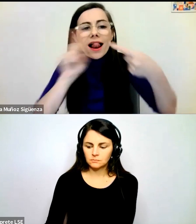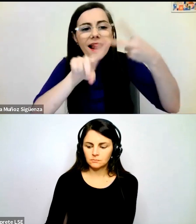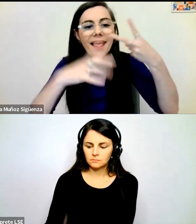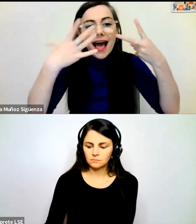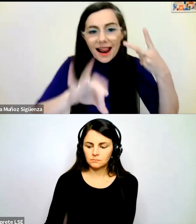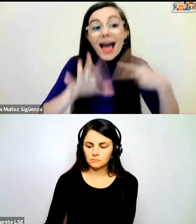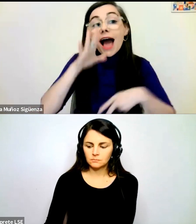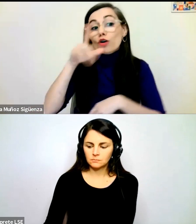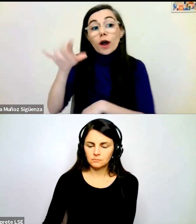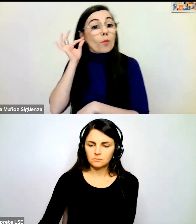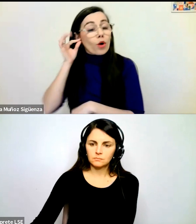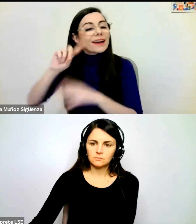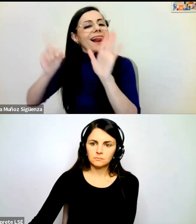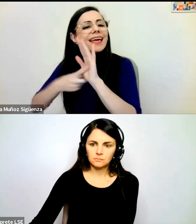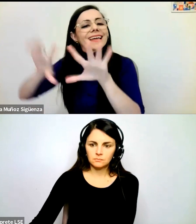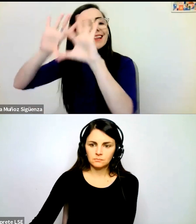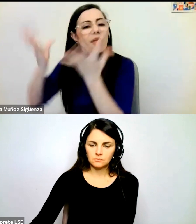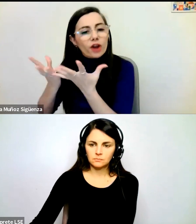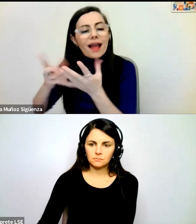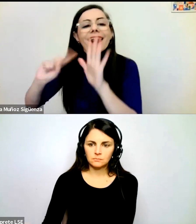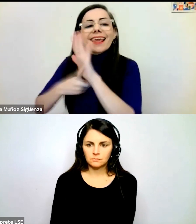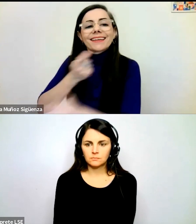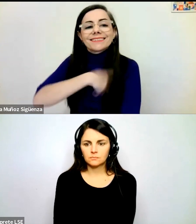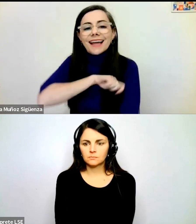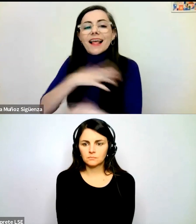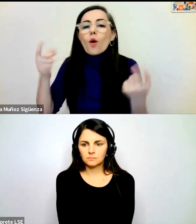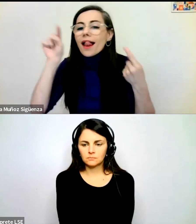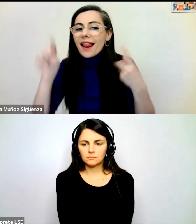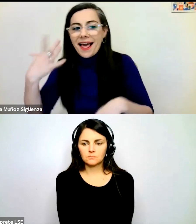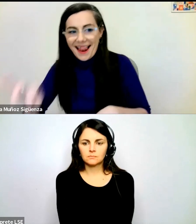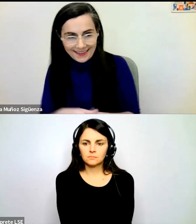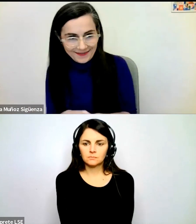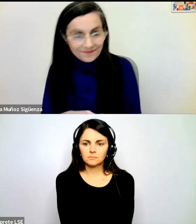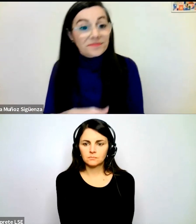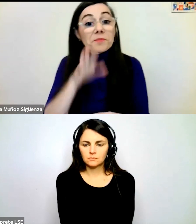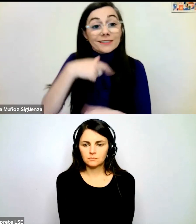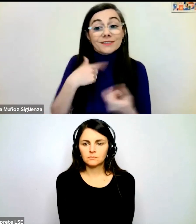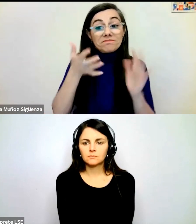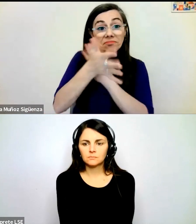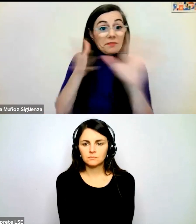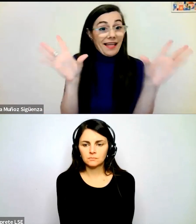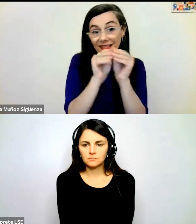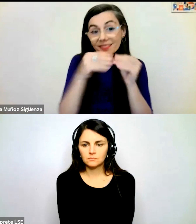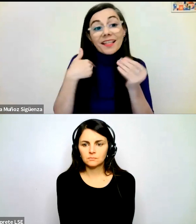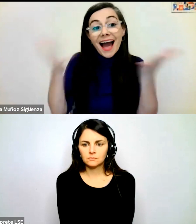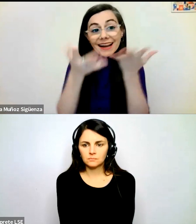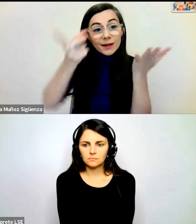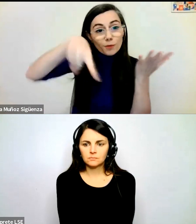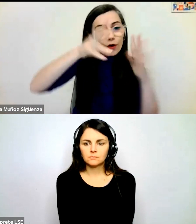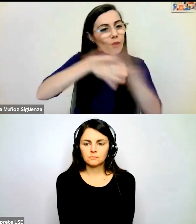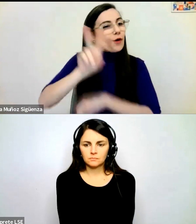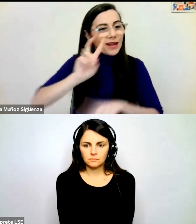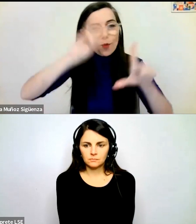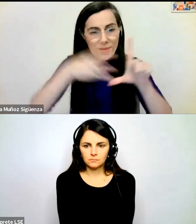legislaciones existentes a nivel internacional, a nivel estatal y a nivel de igualdad de género y de mujer a nivel internacional y